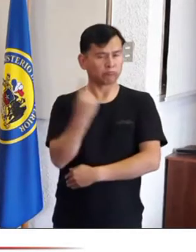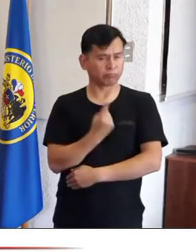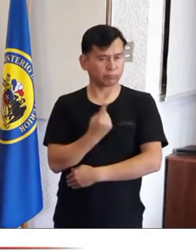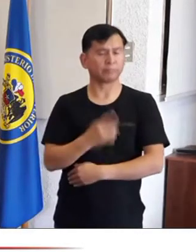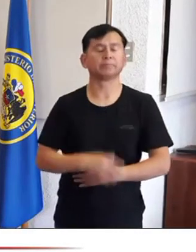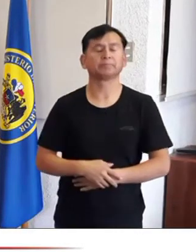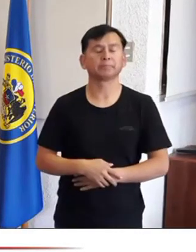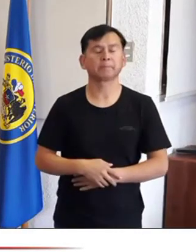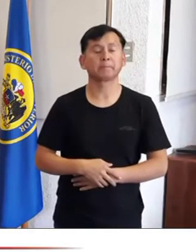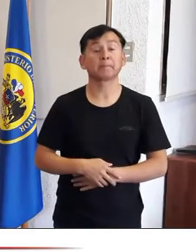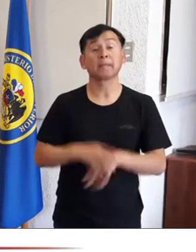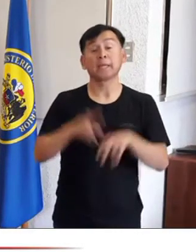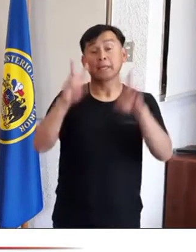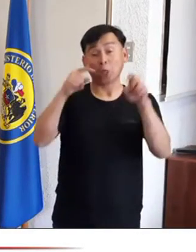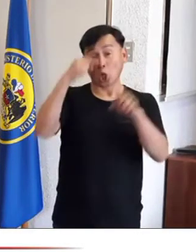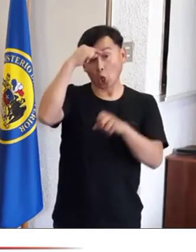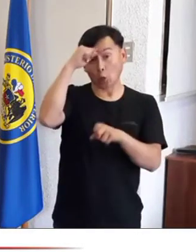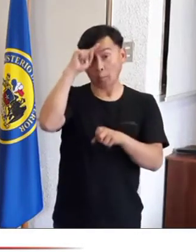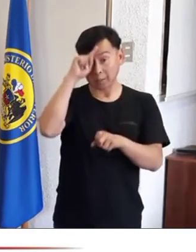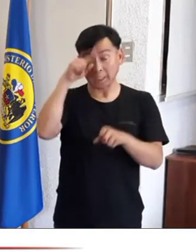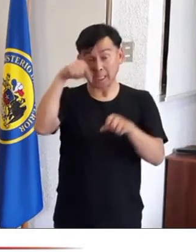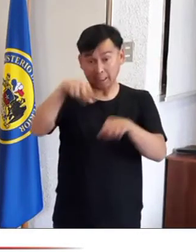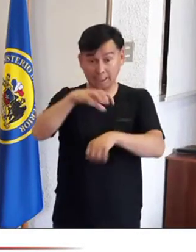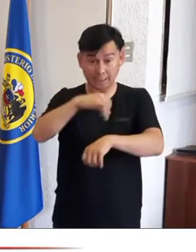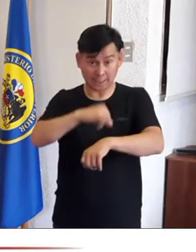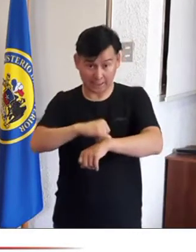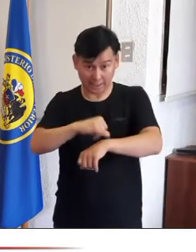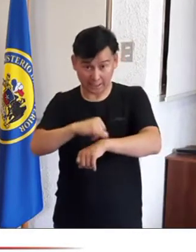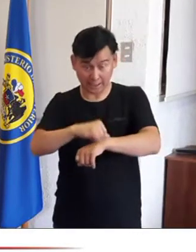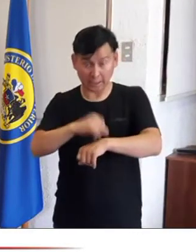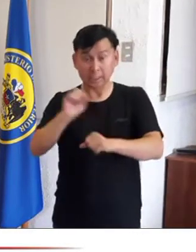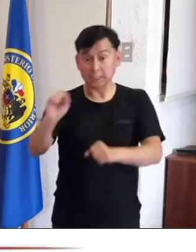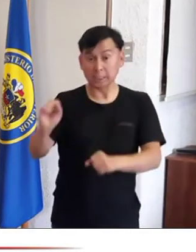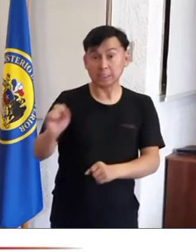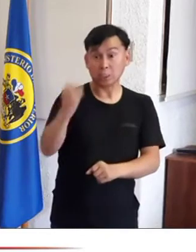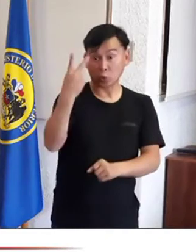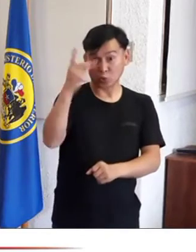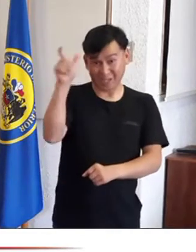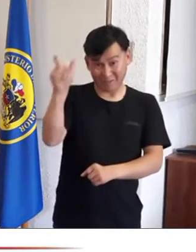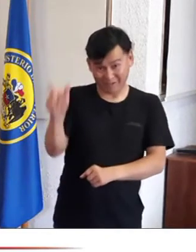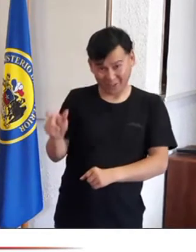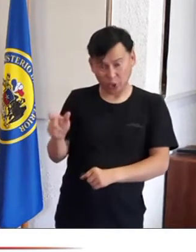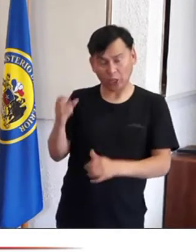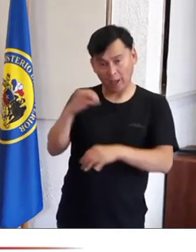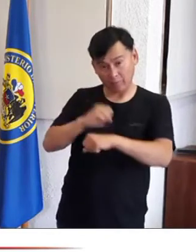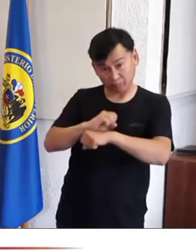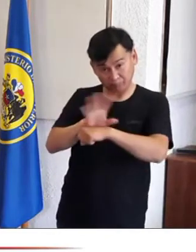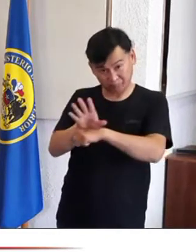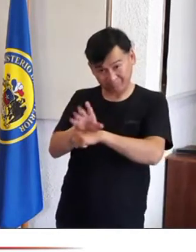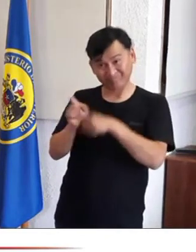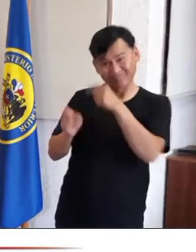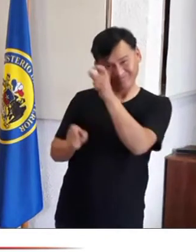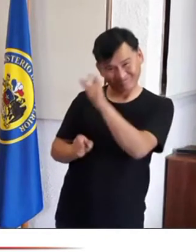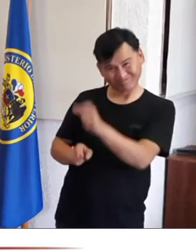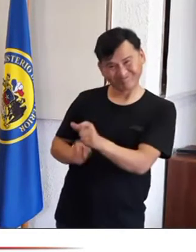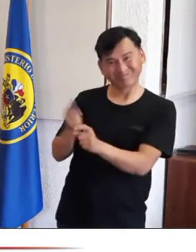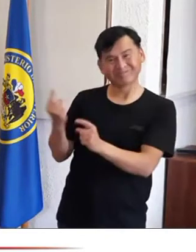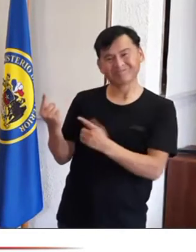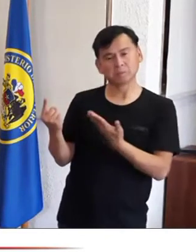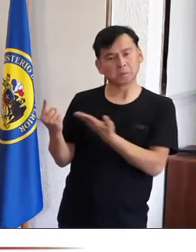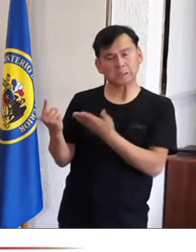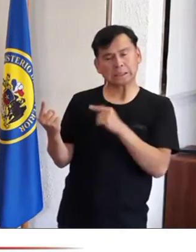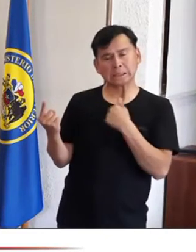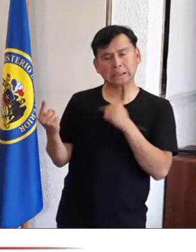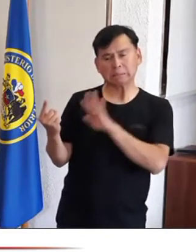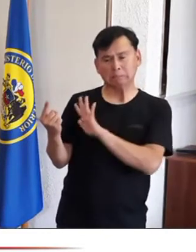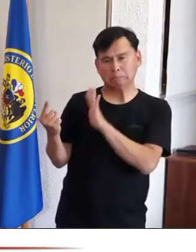Las medidas que ha tomado el Hospital Regional Coyhaique en relación a este segundo caso precisamente fue